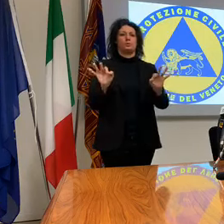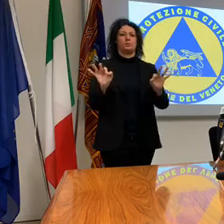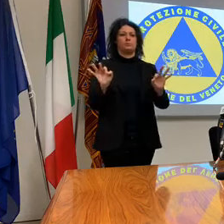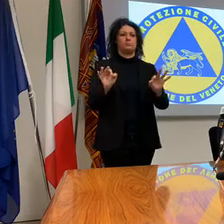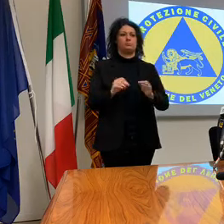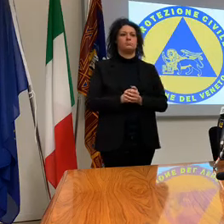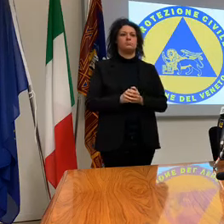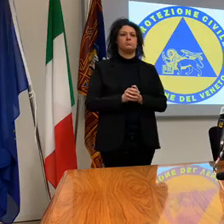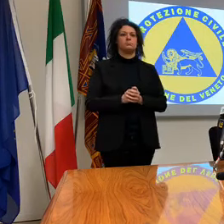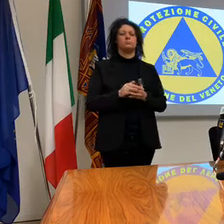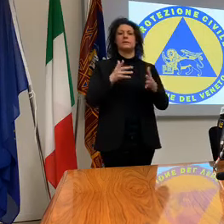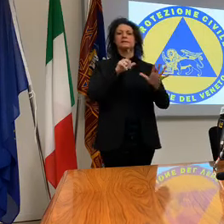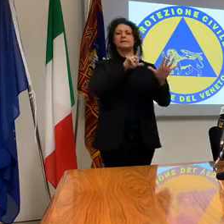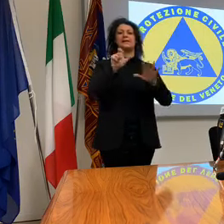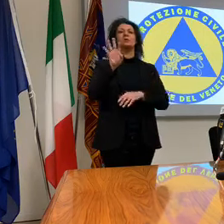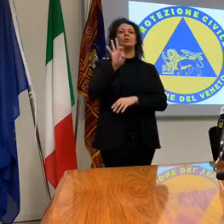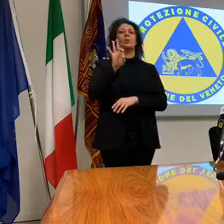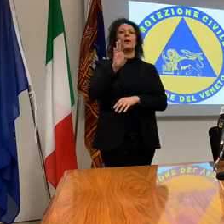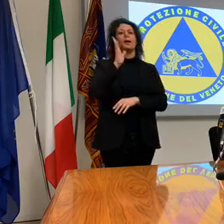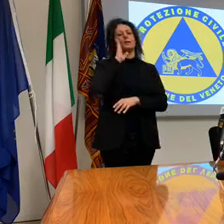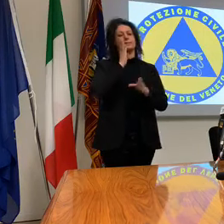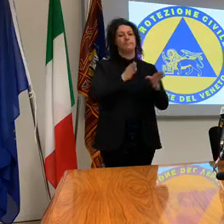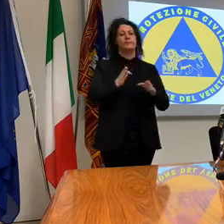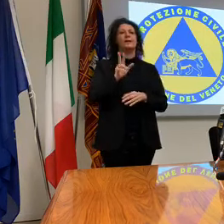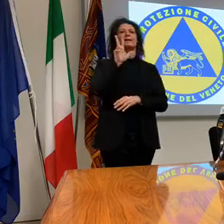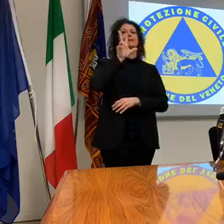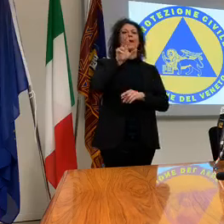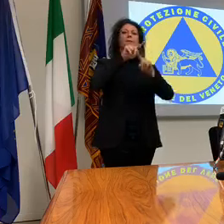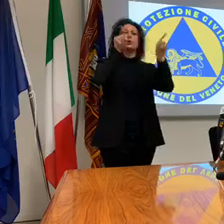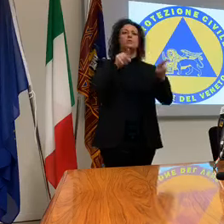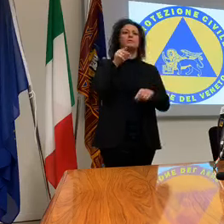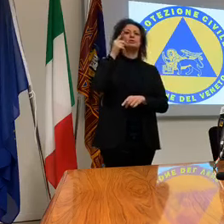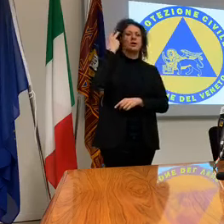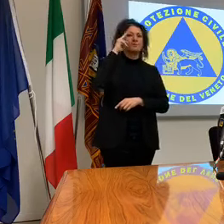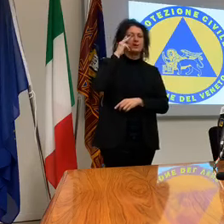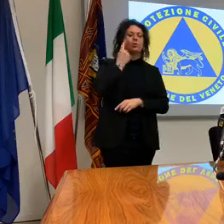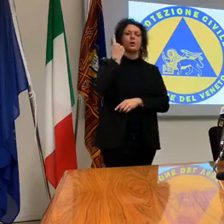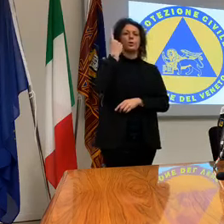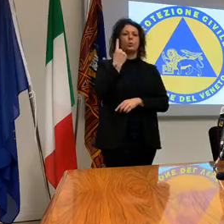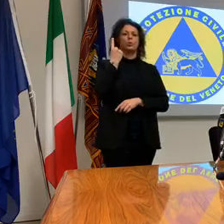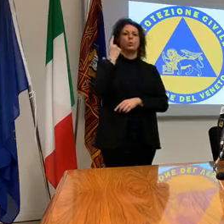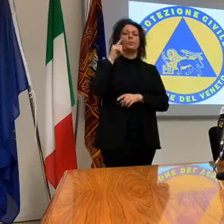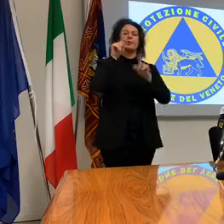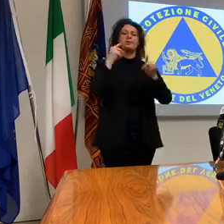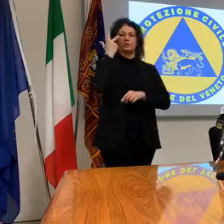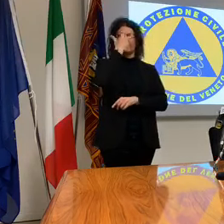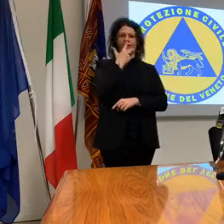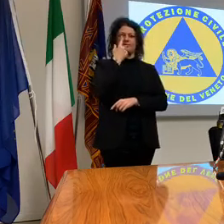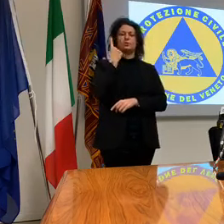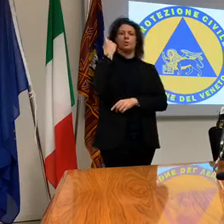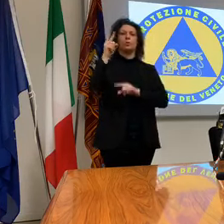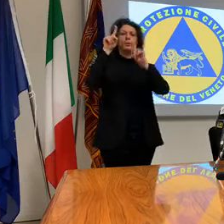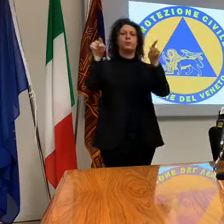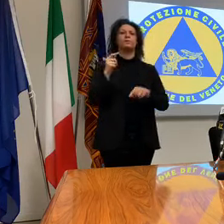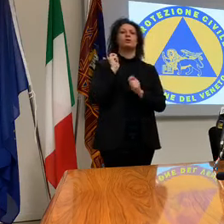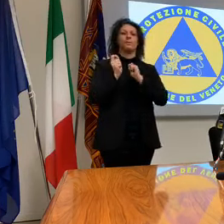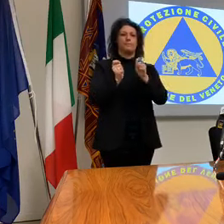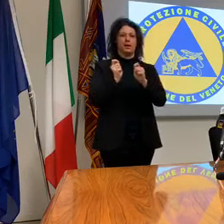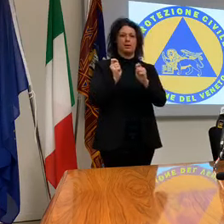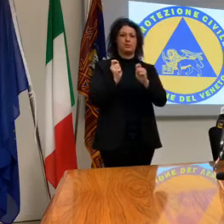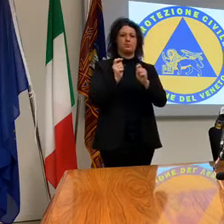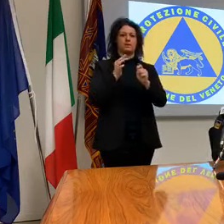740. Sono a disposizione, 3 sono in provincia di Verona, 1 in provincia di Treviso e 1 in provincia di Parma. Sono a disposizione della sanità, mi